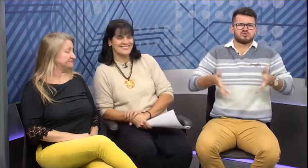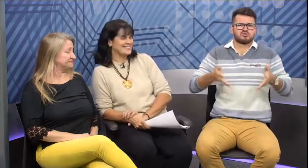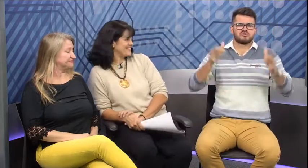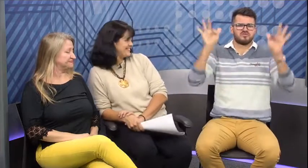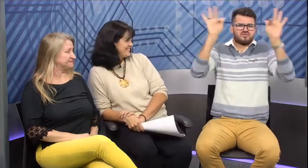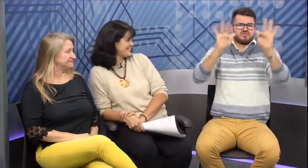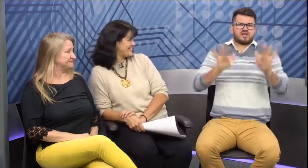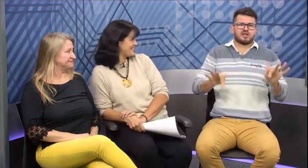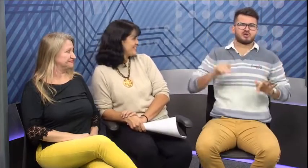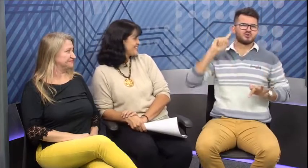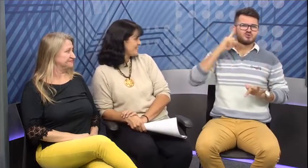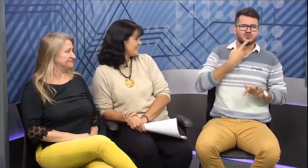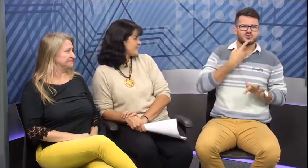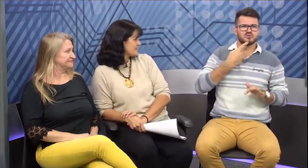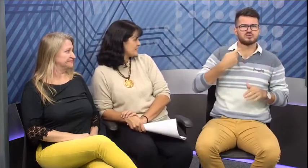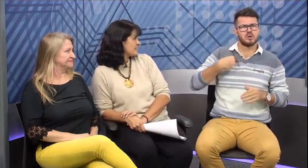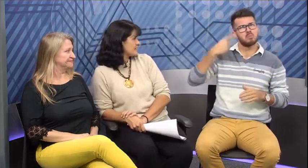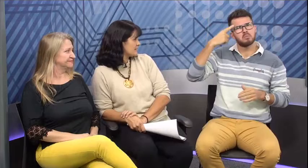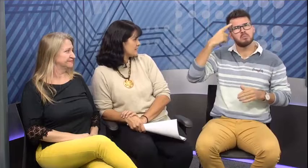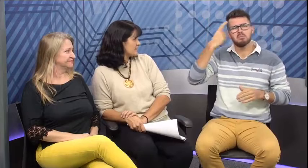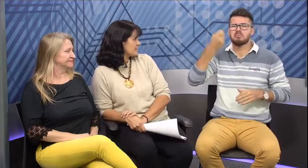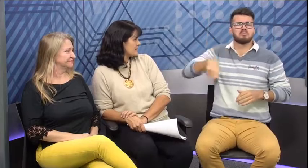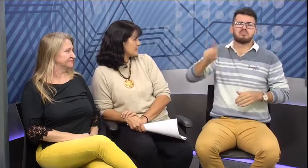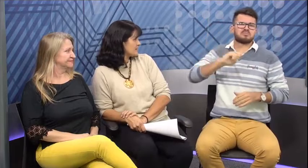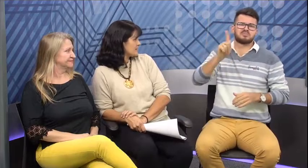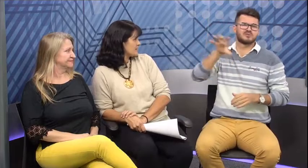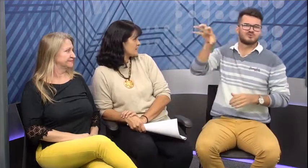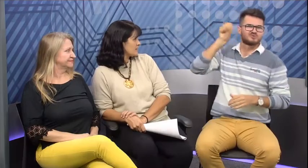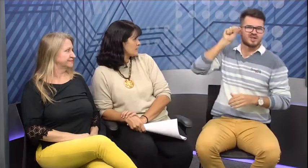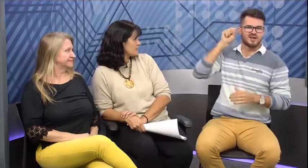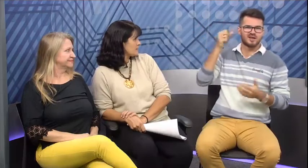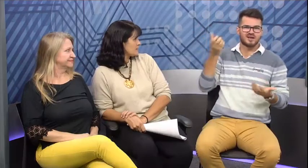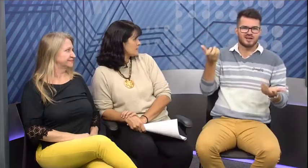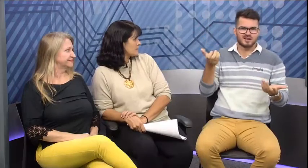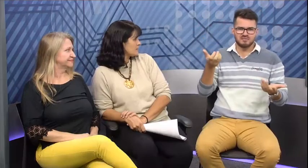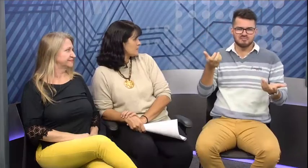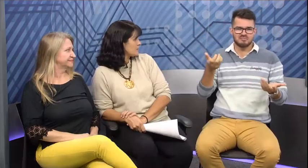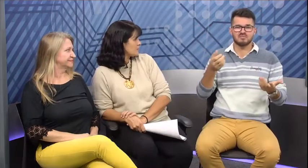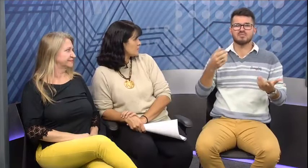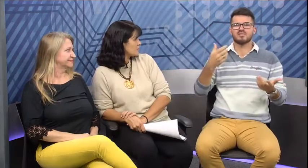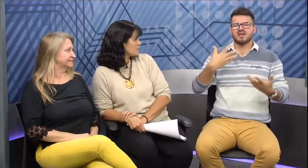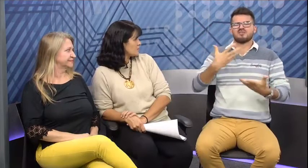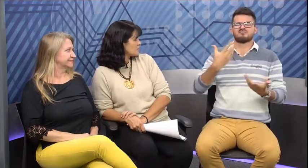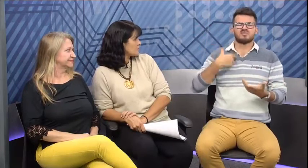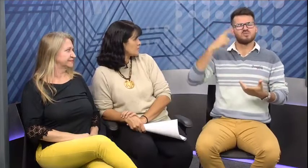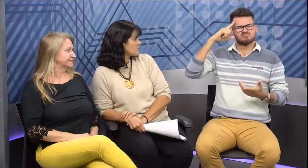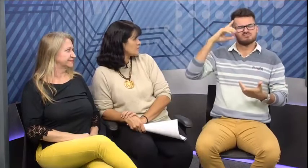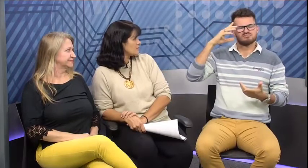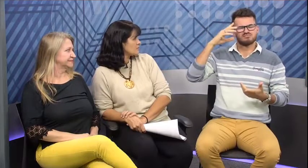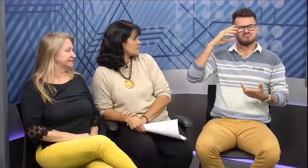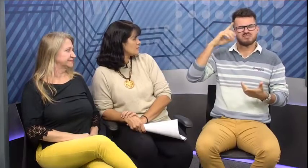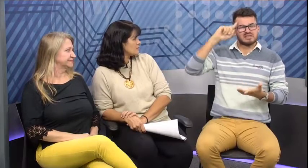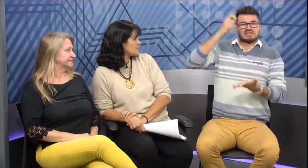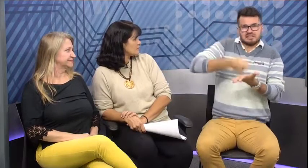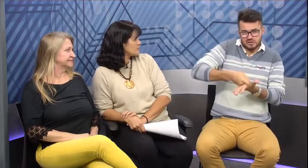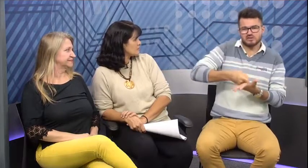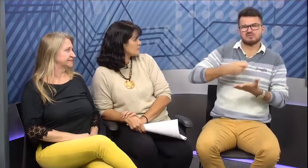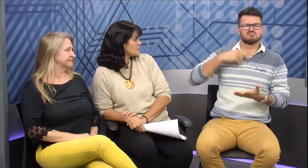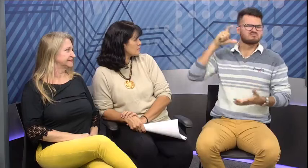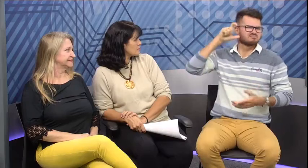subsídios, respostas, né, e eu me via feliz sendo surdo, não precisaria desse recurso auditivo, né? Foi